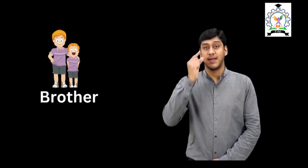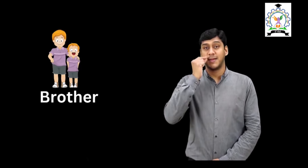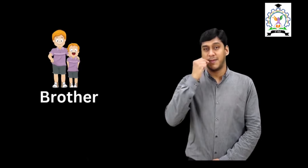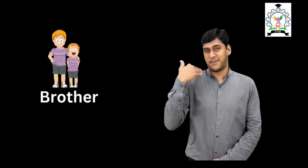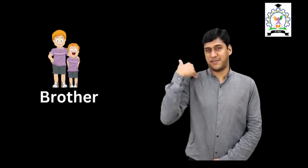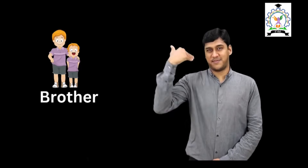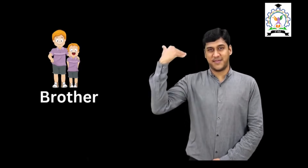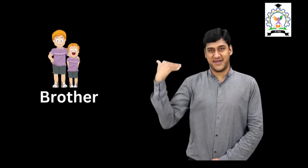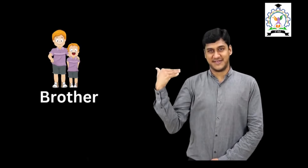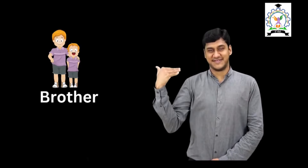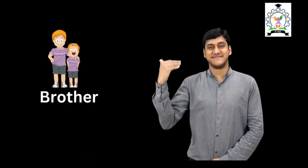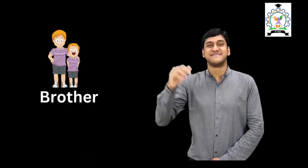भाई।